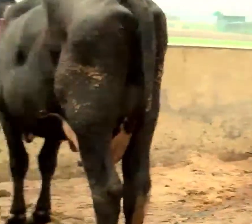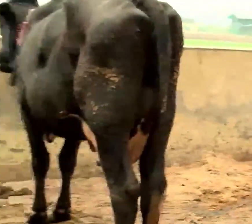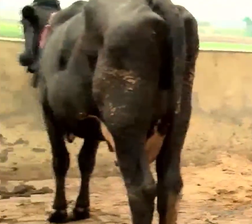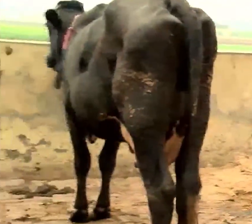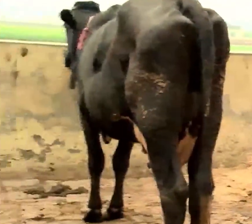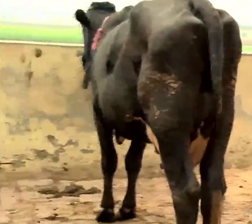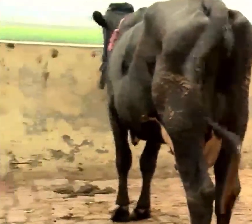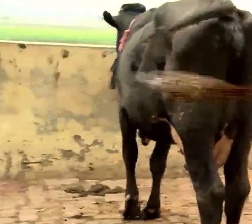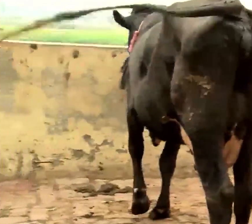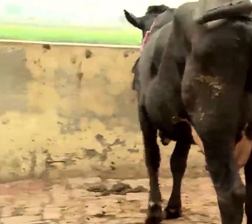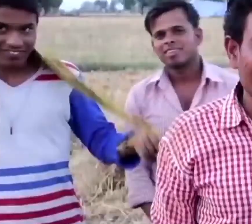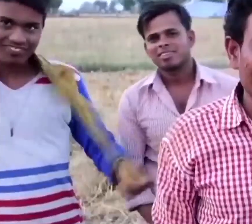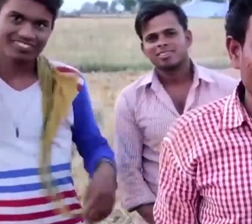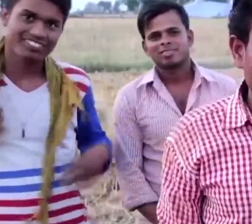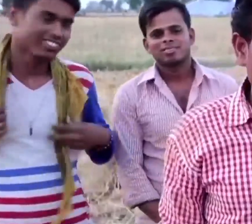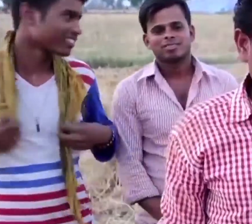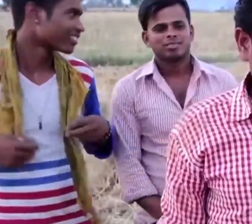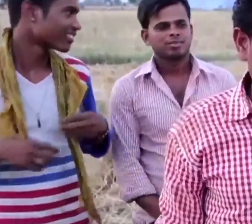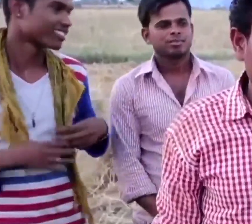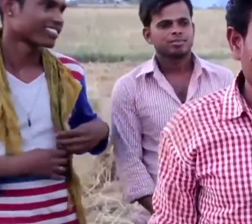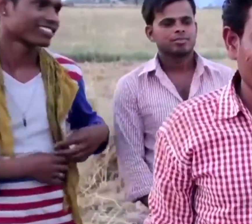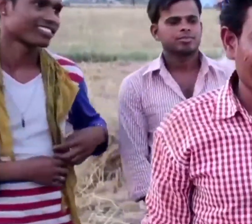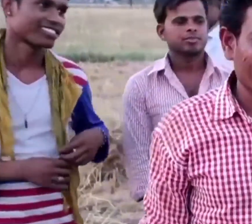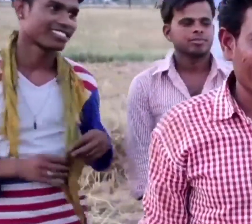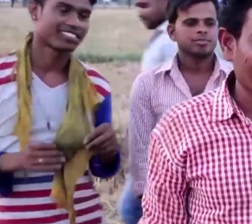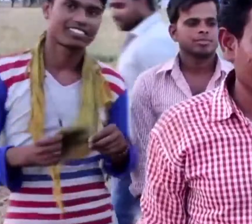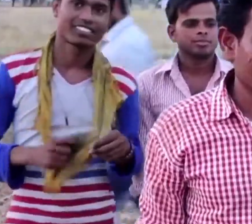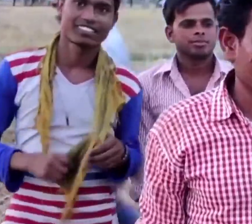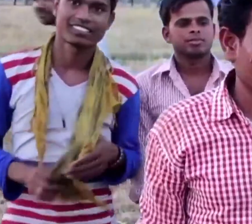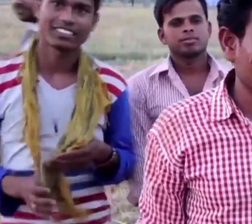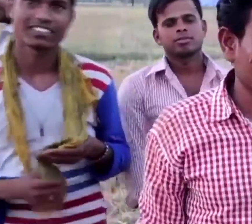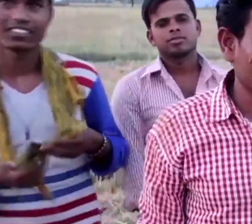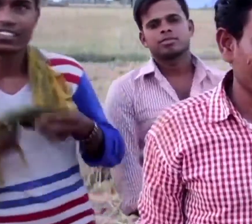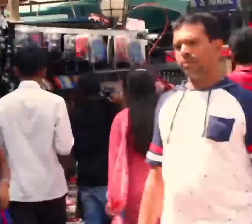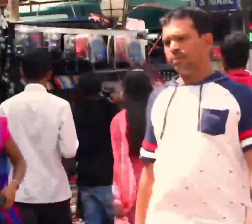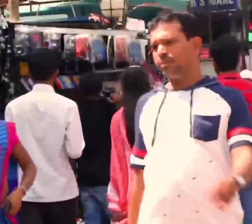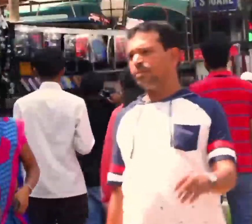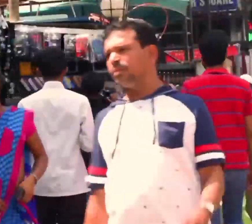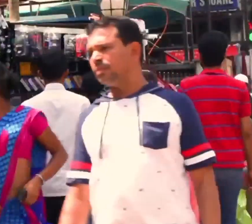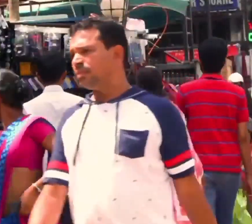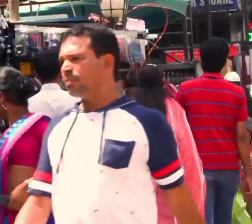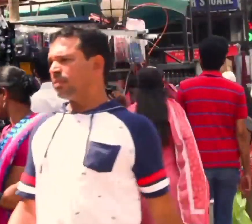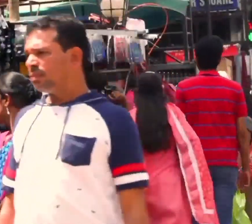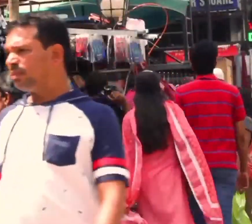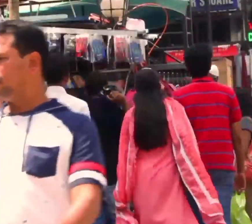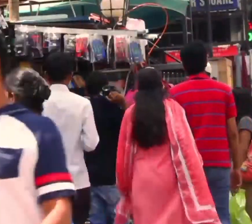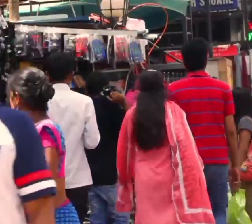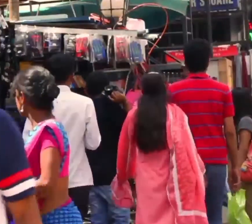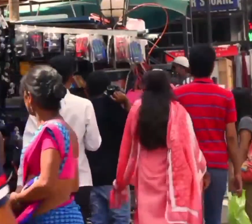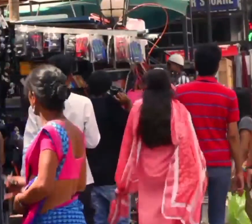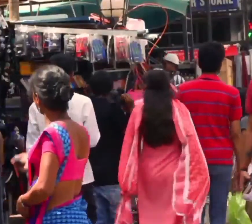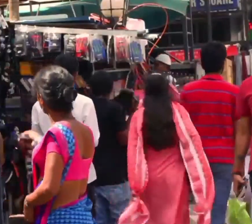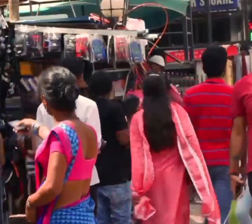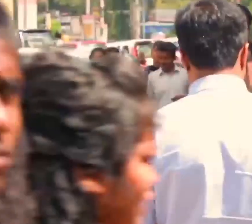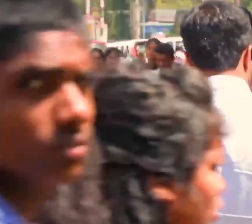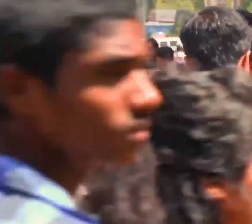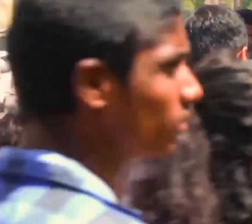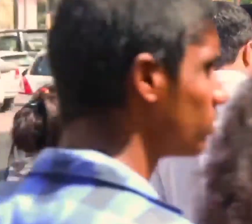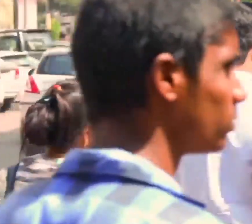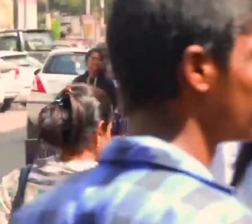हैं। हमारे लक्ष्य समूहों में प्रत्येक ग्रामीण, शहरी युवा, युवतियां, महिलाएं एवं हर आयु वर्ग